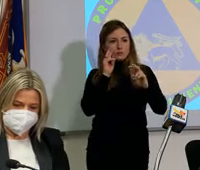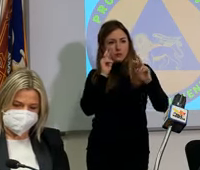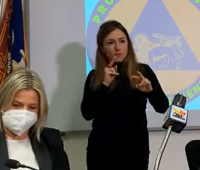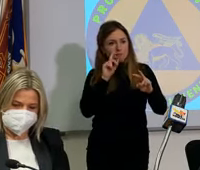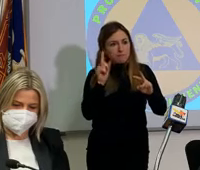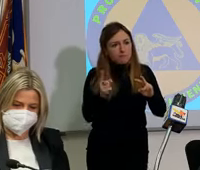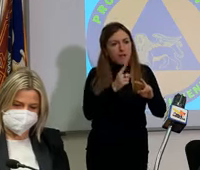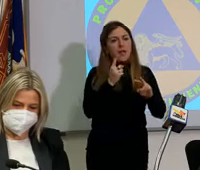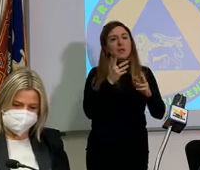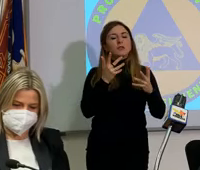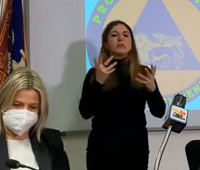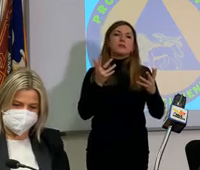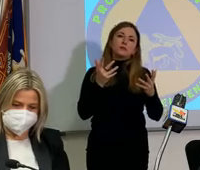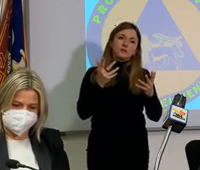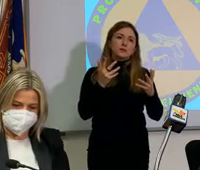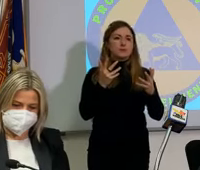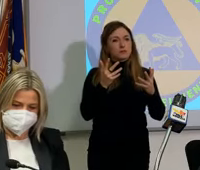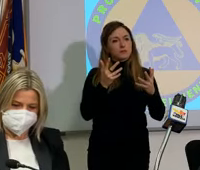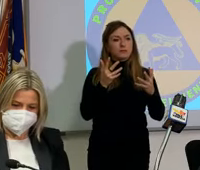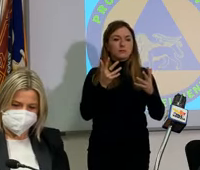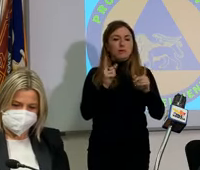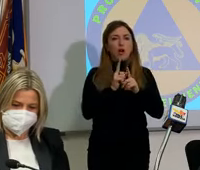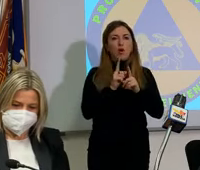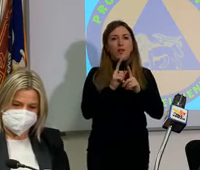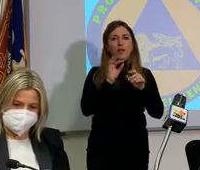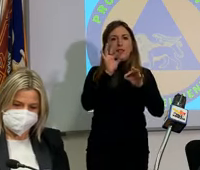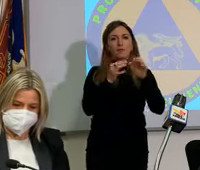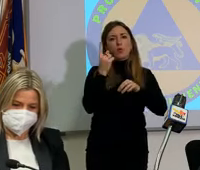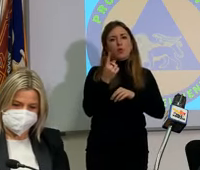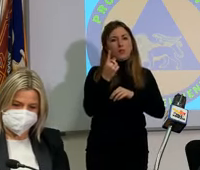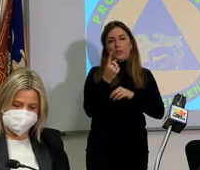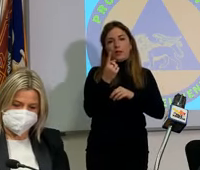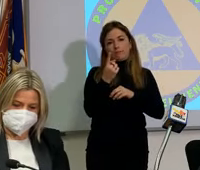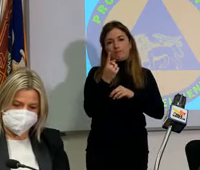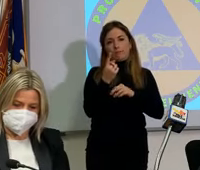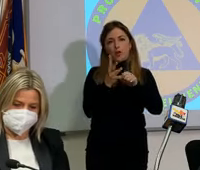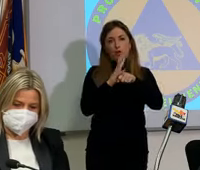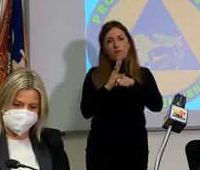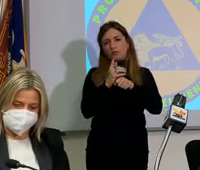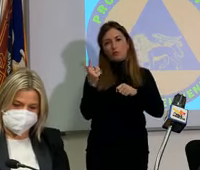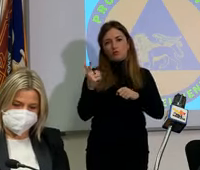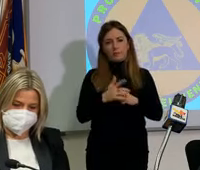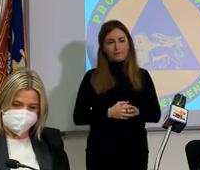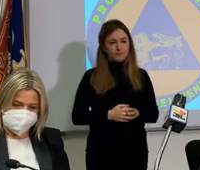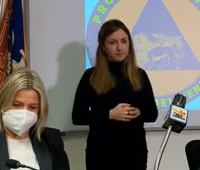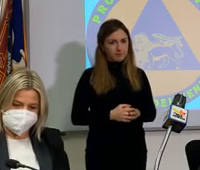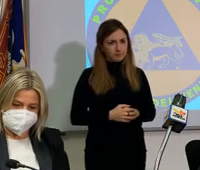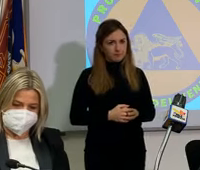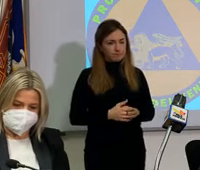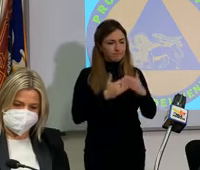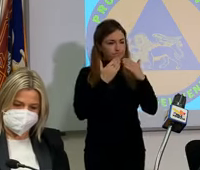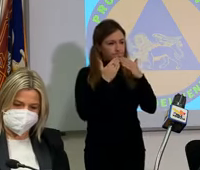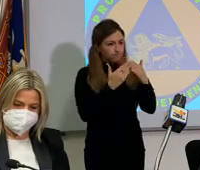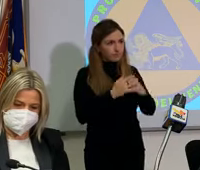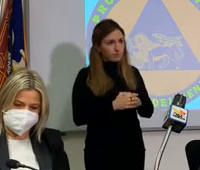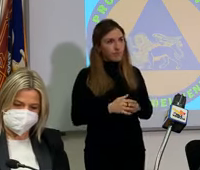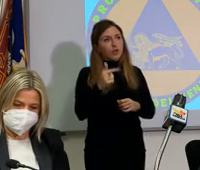note durante la prima fase ma non c'è una terapia che guarisca comici grazie tosatto